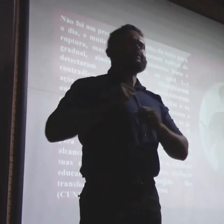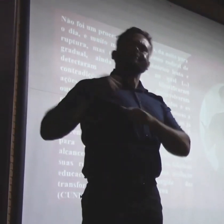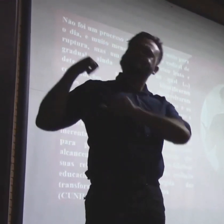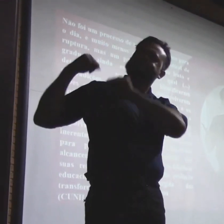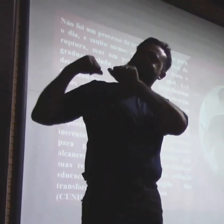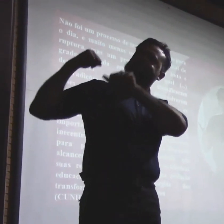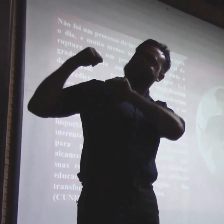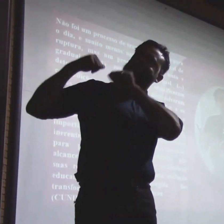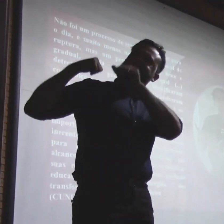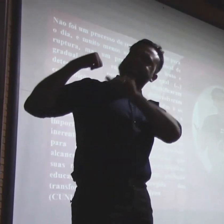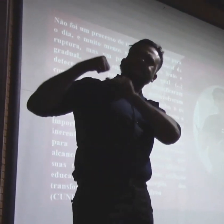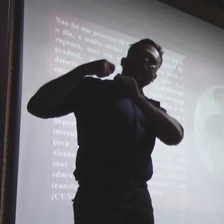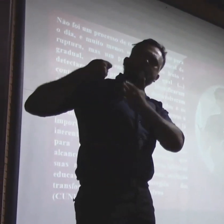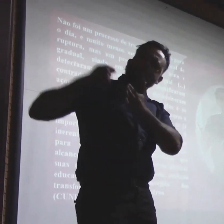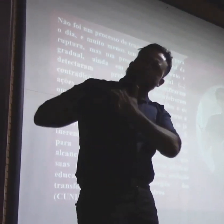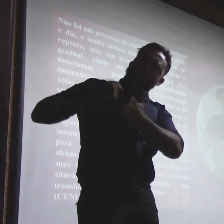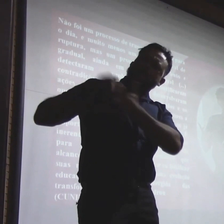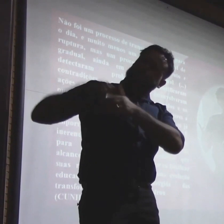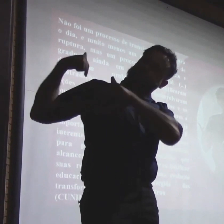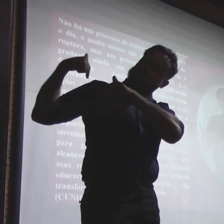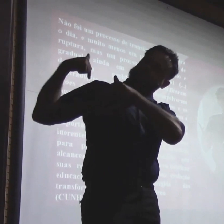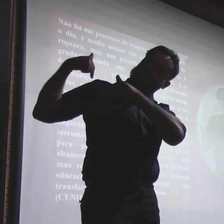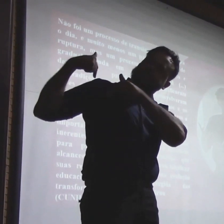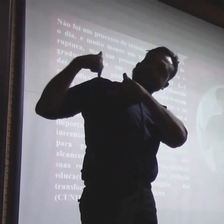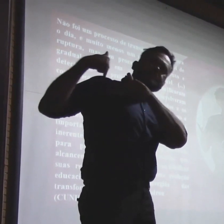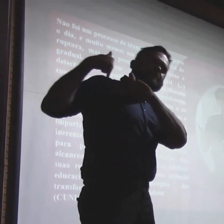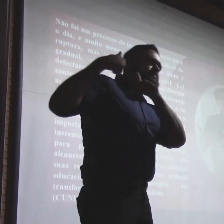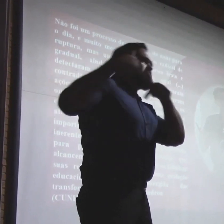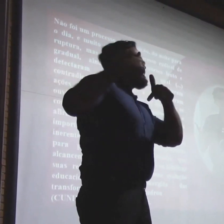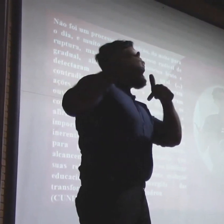transformações que a luta engendrou.